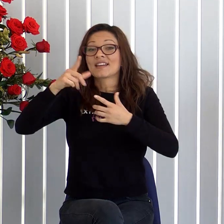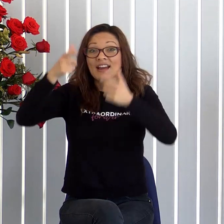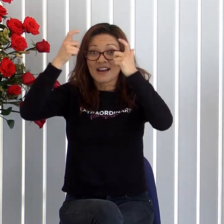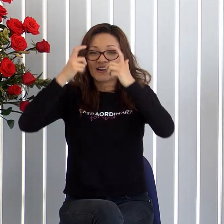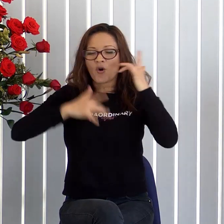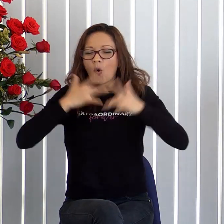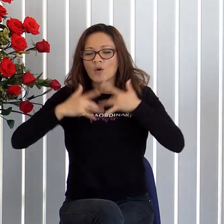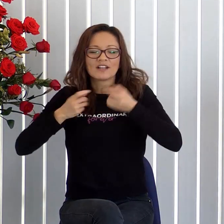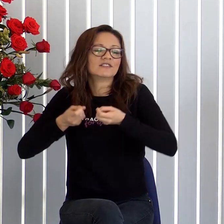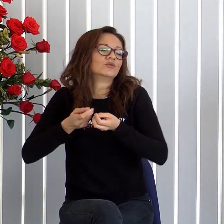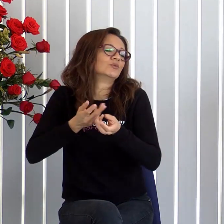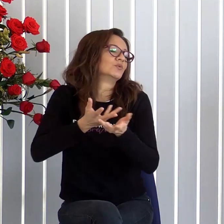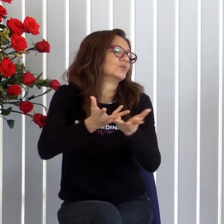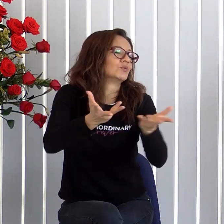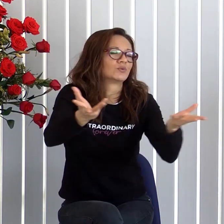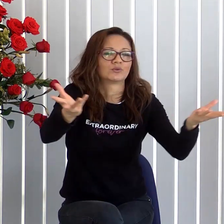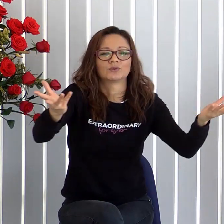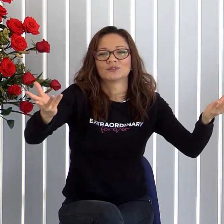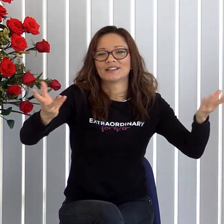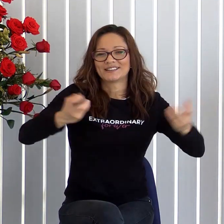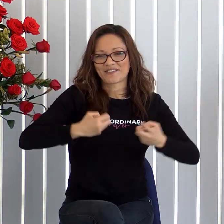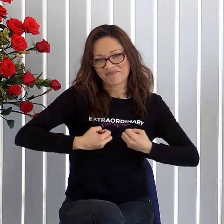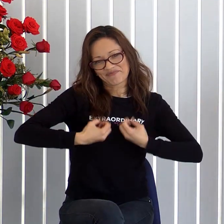sus coronas. Él se